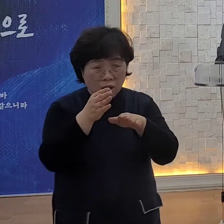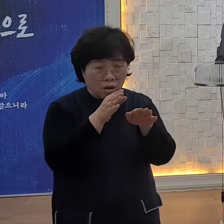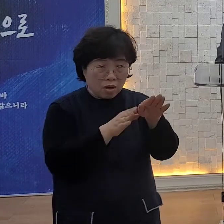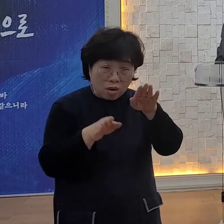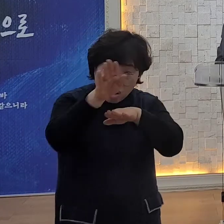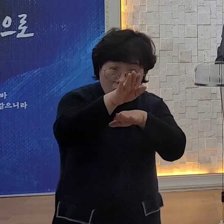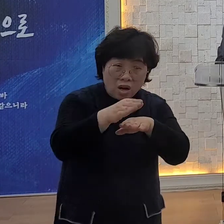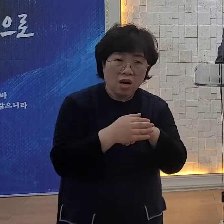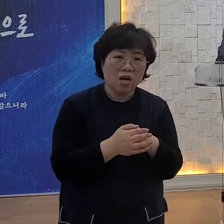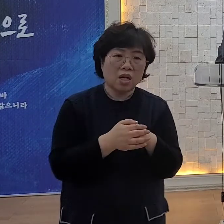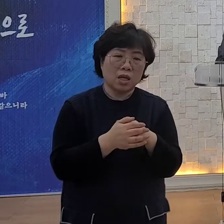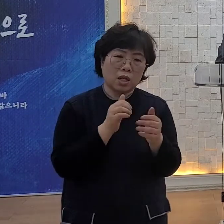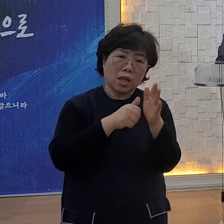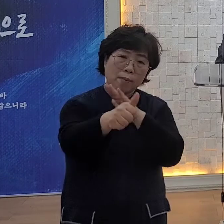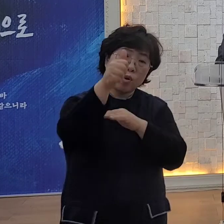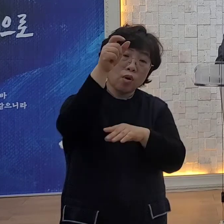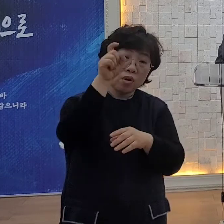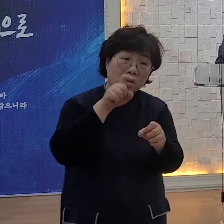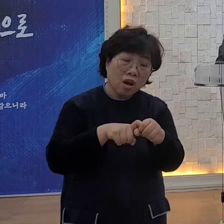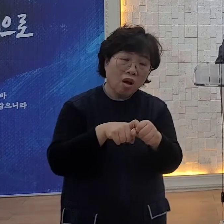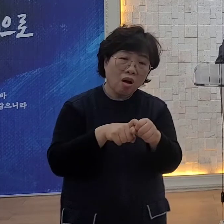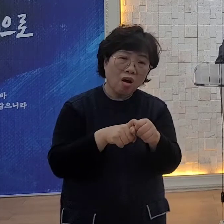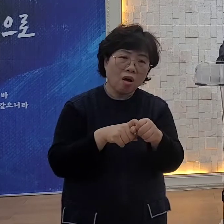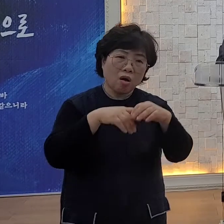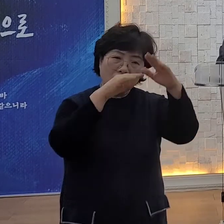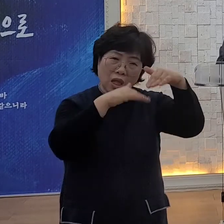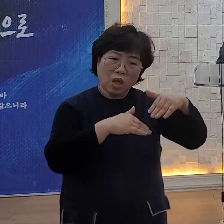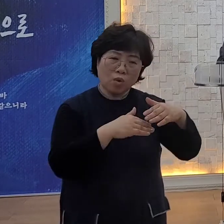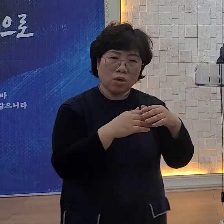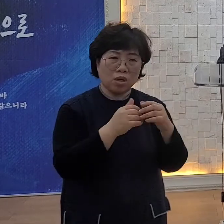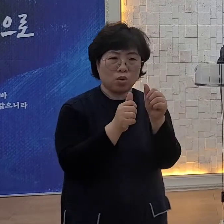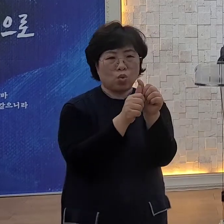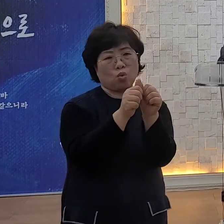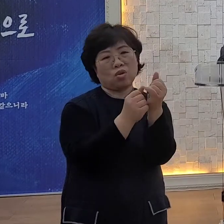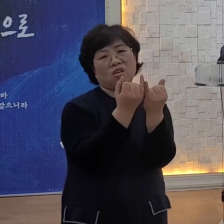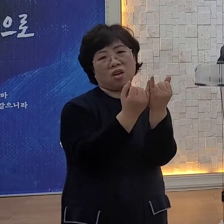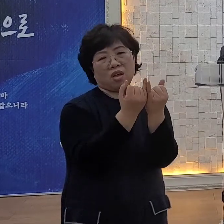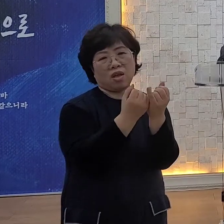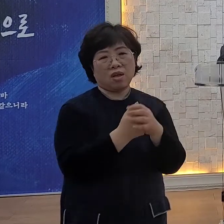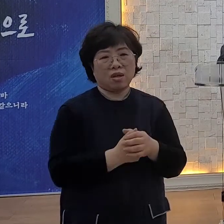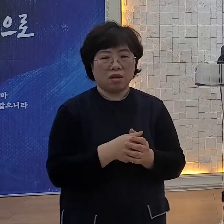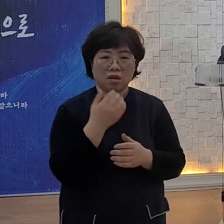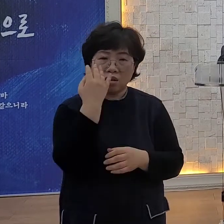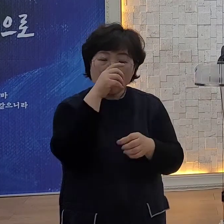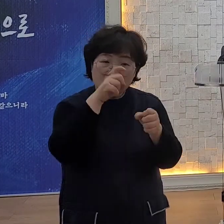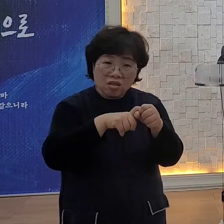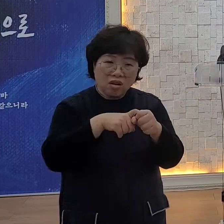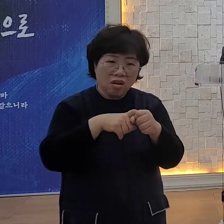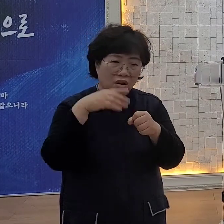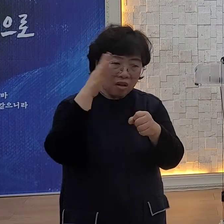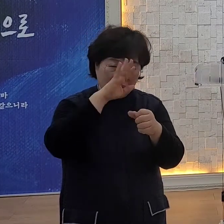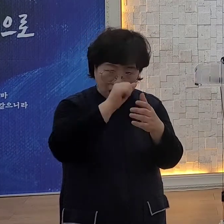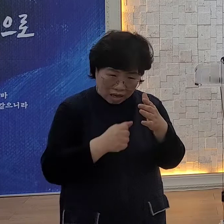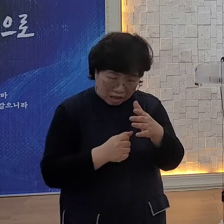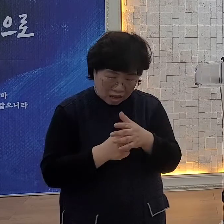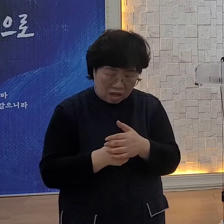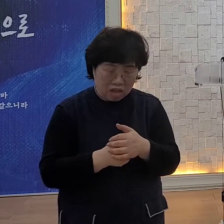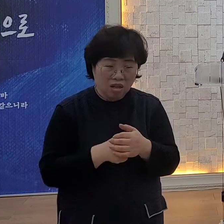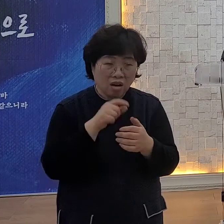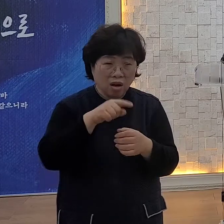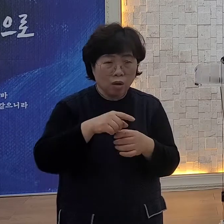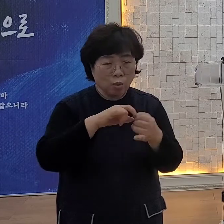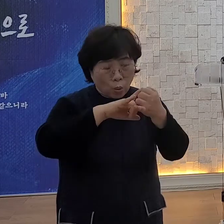사건이 이 동성애와 이 성적 타락이다라는 사실. 여러분 이것을 꼭 기억하셔야 된다. 이게 마지막